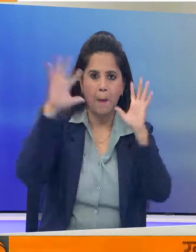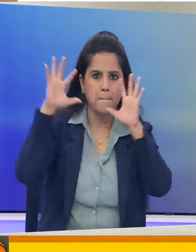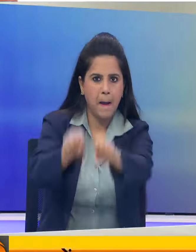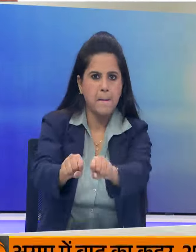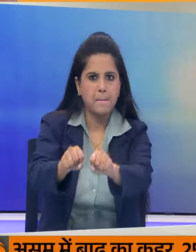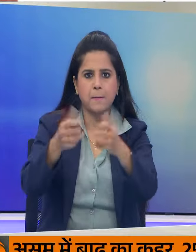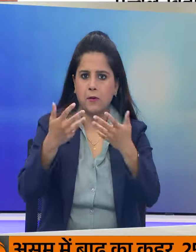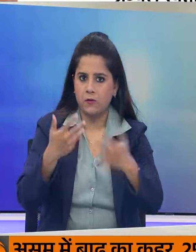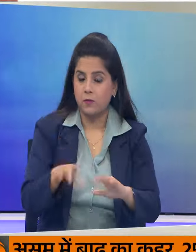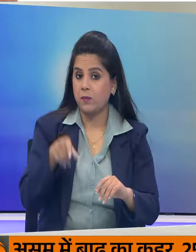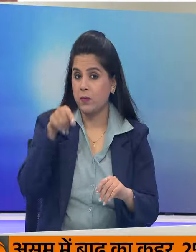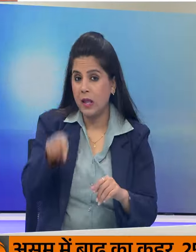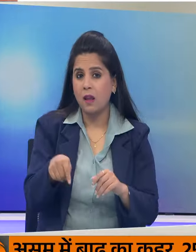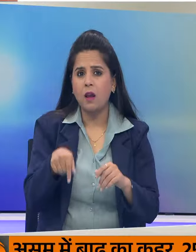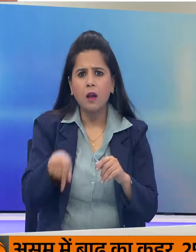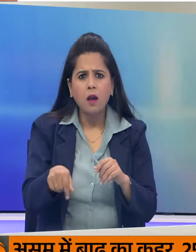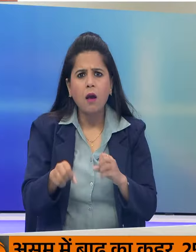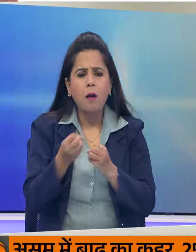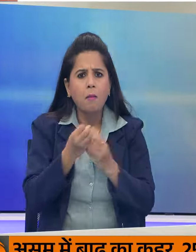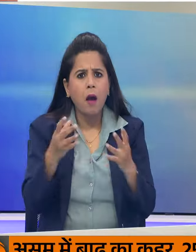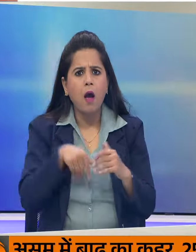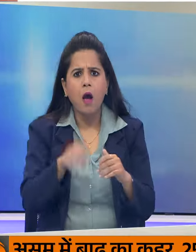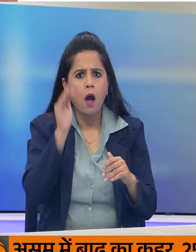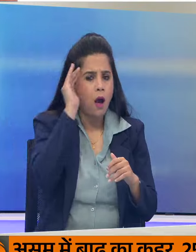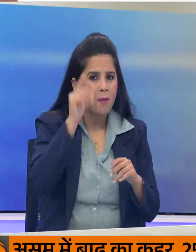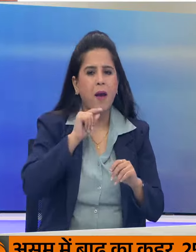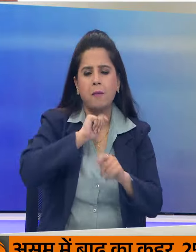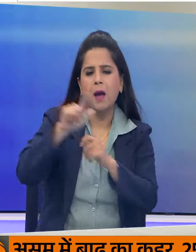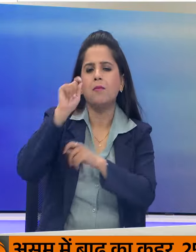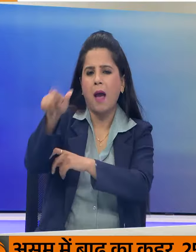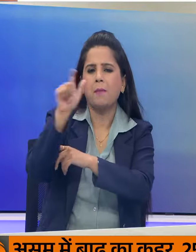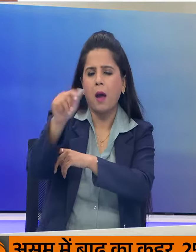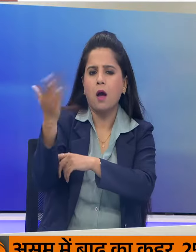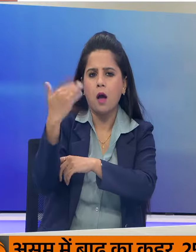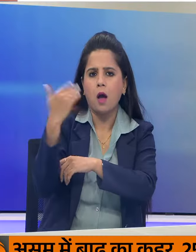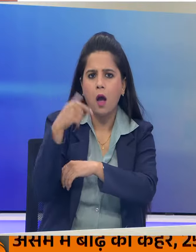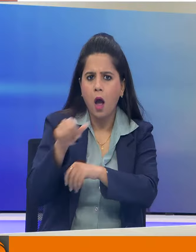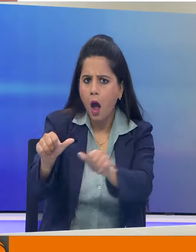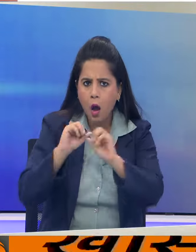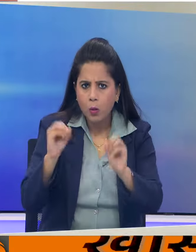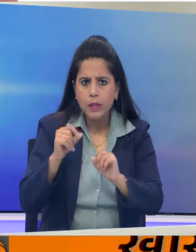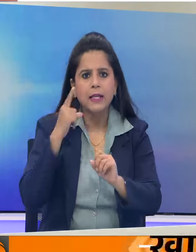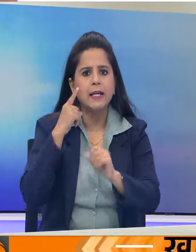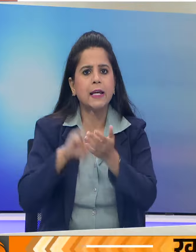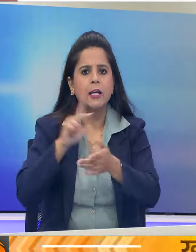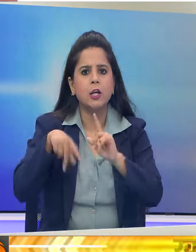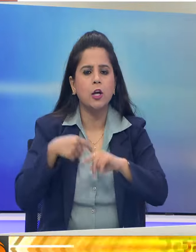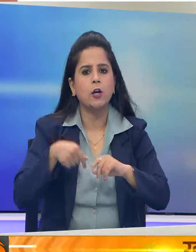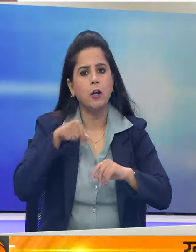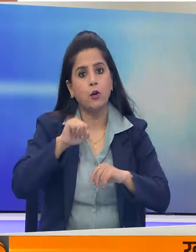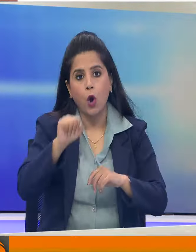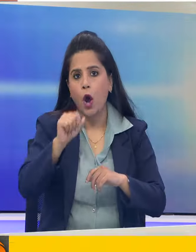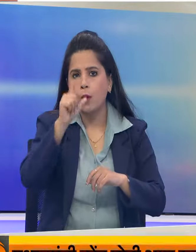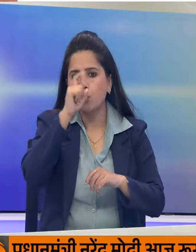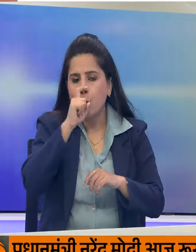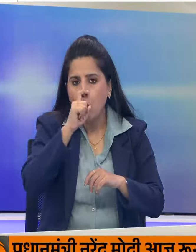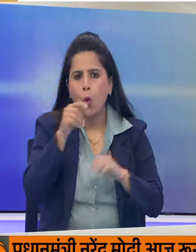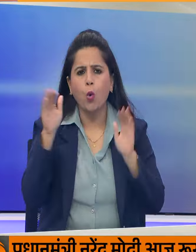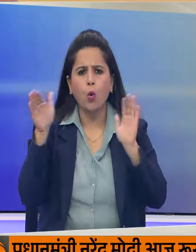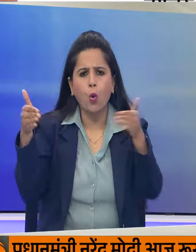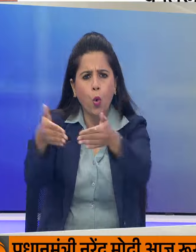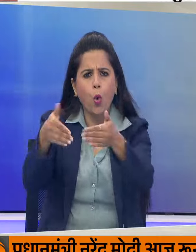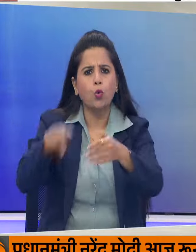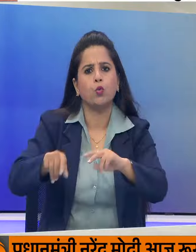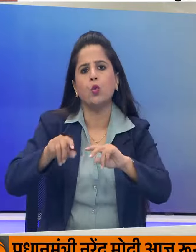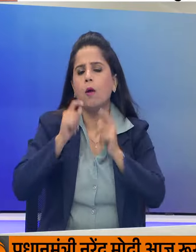था। तमाम नोटिसों के जवाब नहीं देने के बाद इंटरपोल ने उसके खिलाफ ब्लू कॉर्नर नोटिस जारी किया था। अब